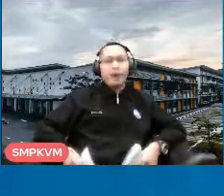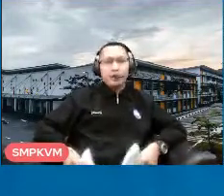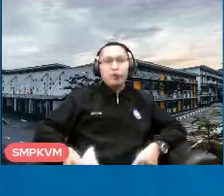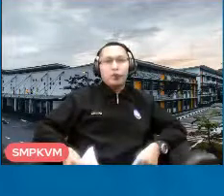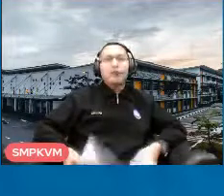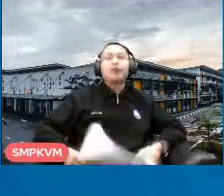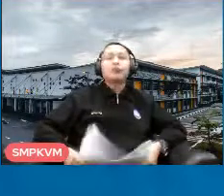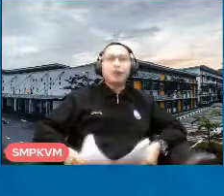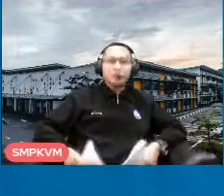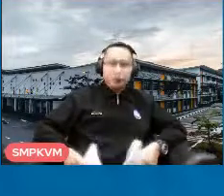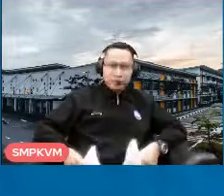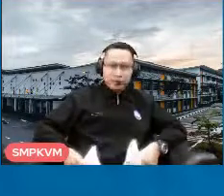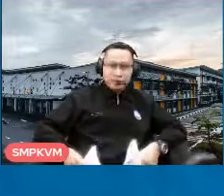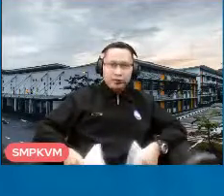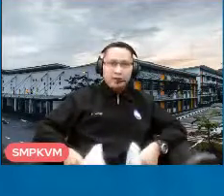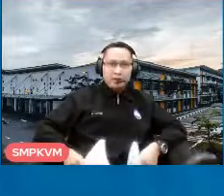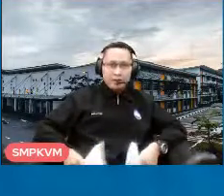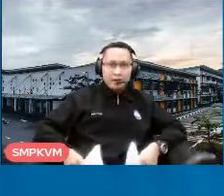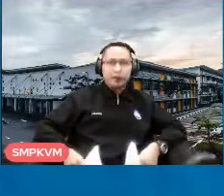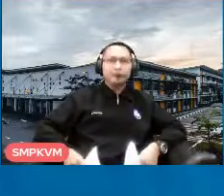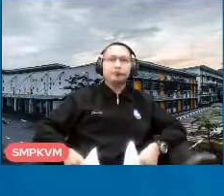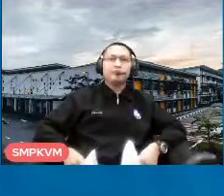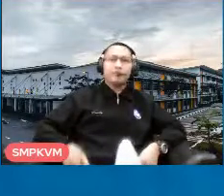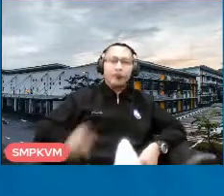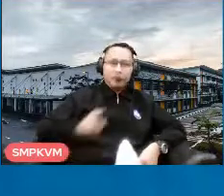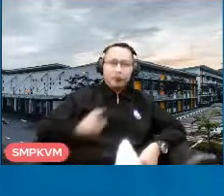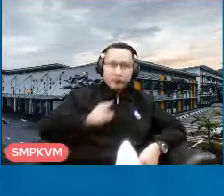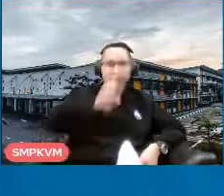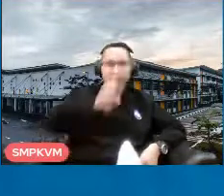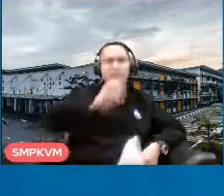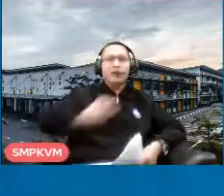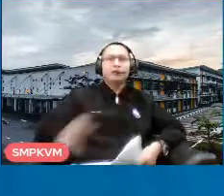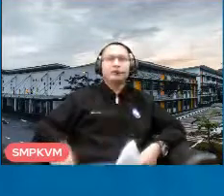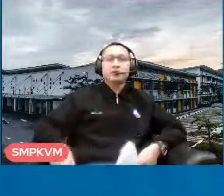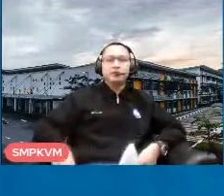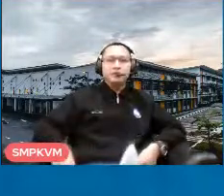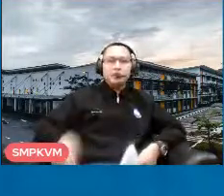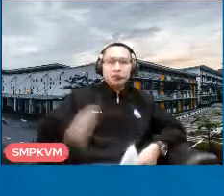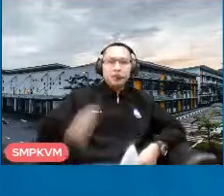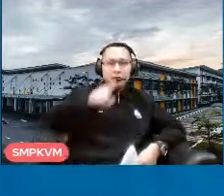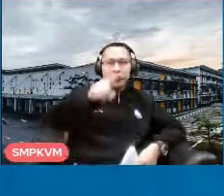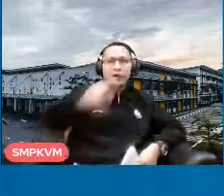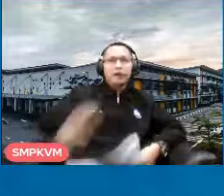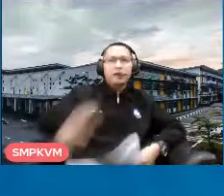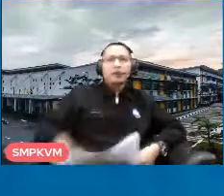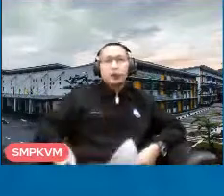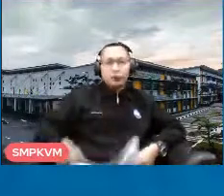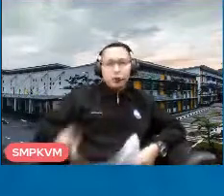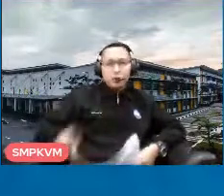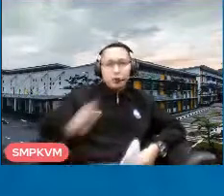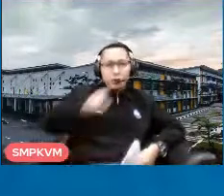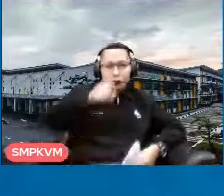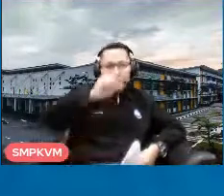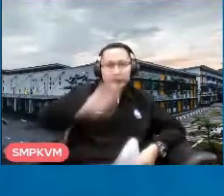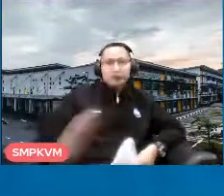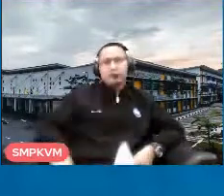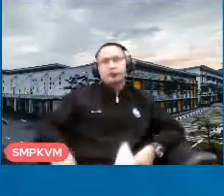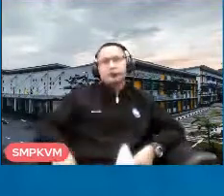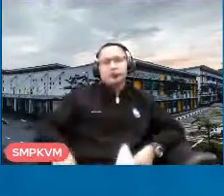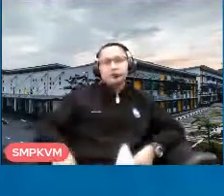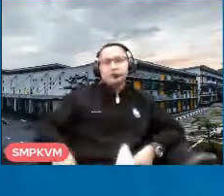pagelaran wayang sepatunya tidak Azani lah kalau beli saya ada